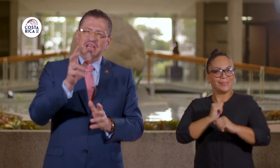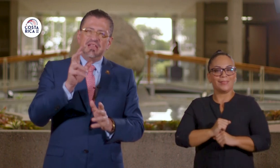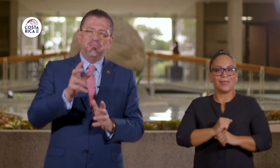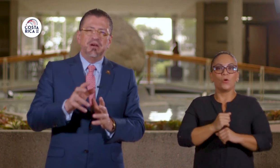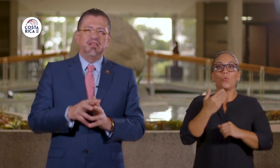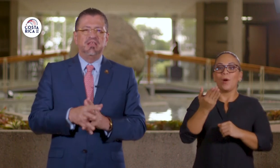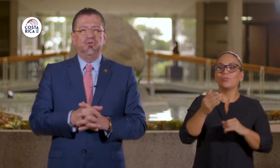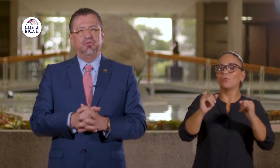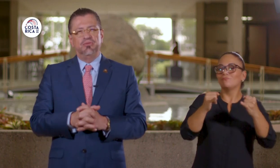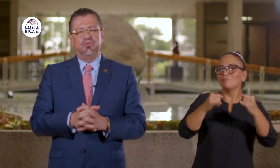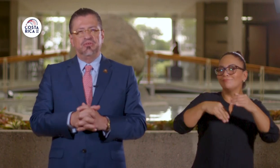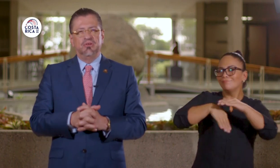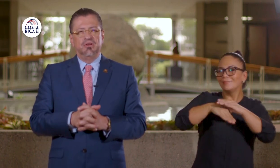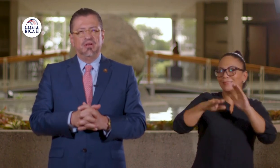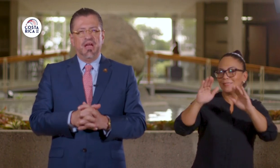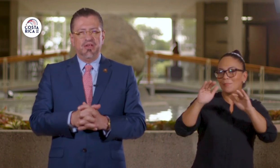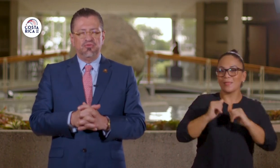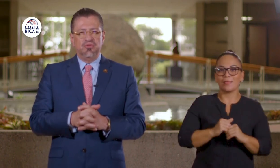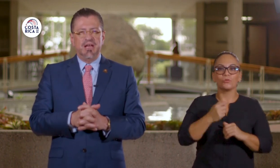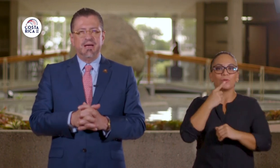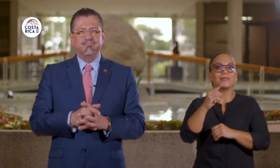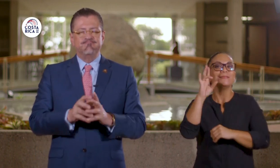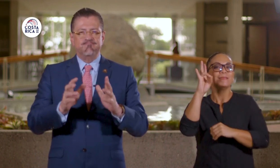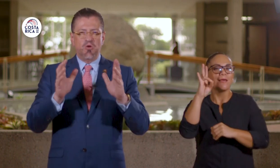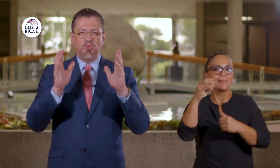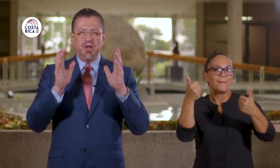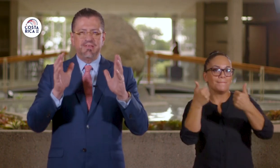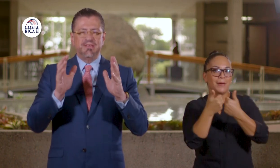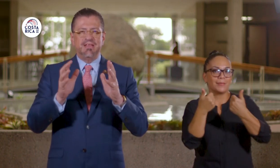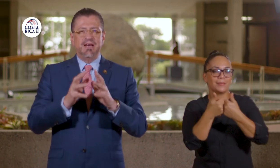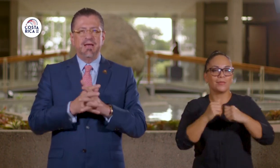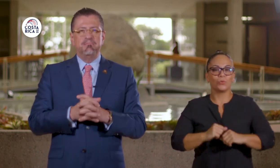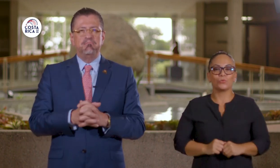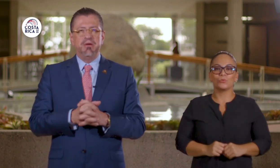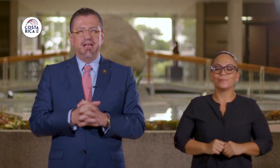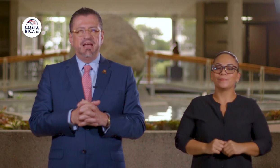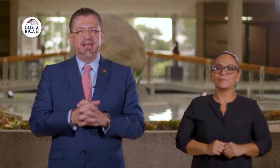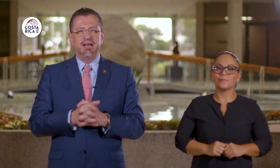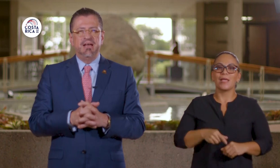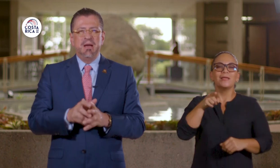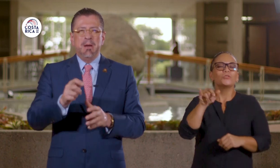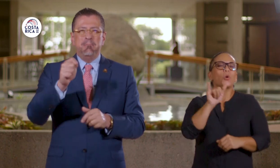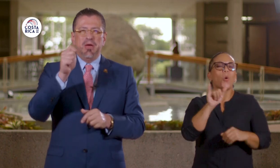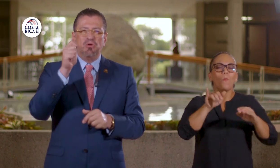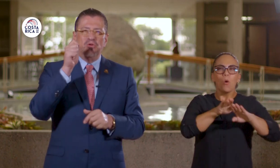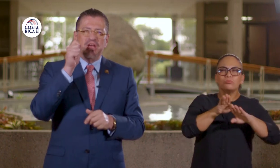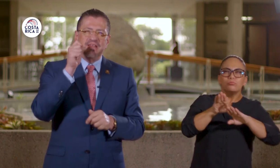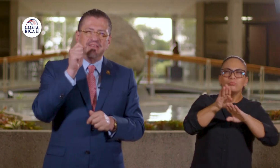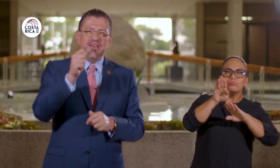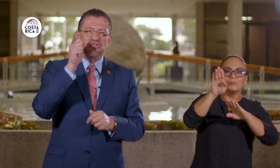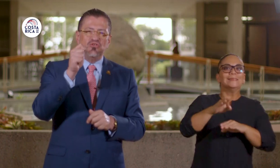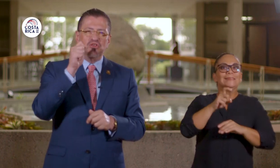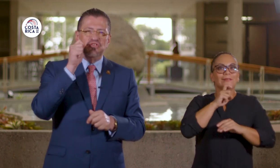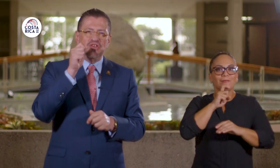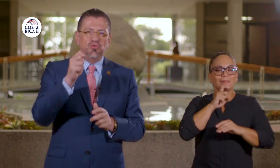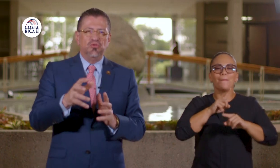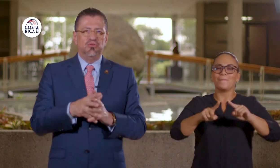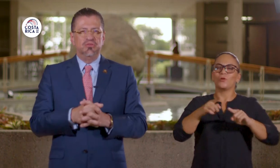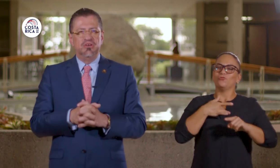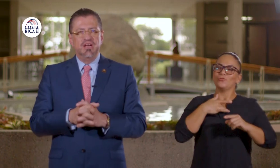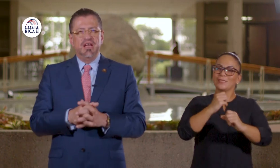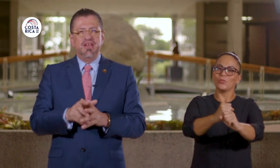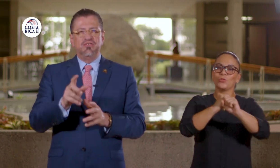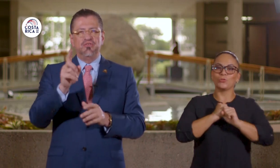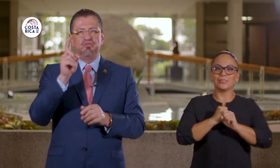Son 7 partidos. Es una cuesta empinada. Pero lo que sí estoy